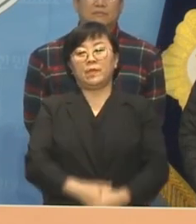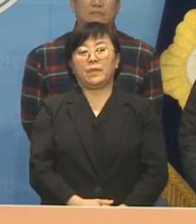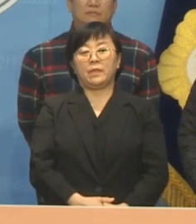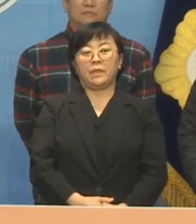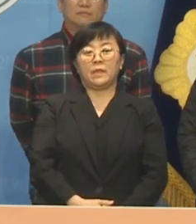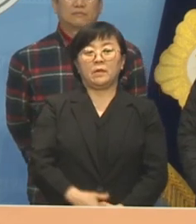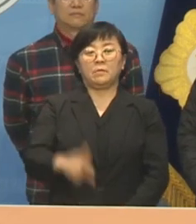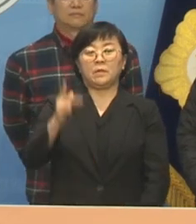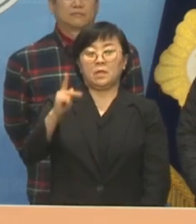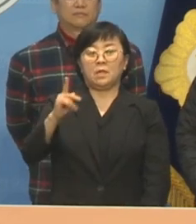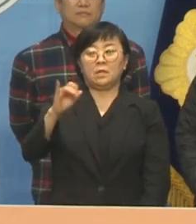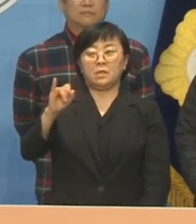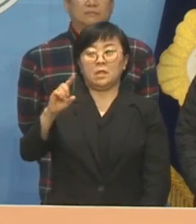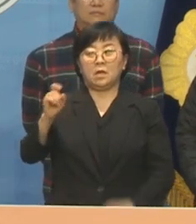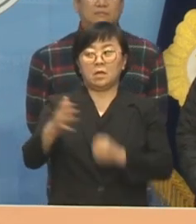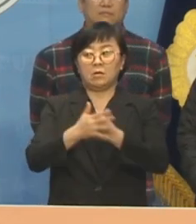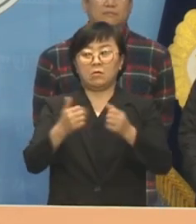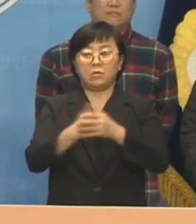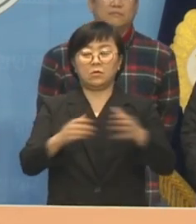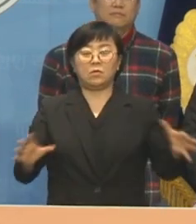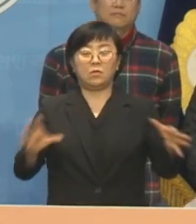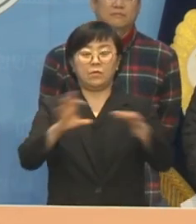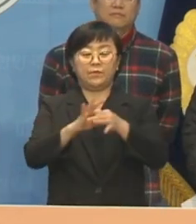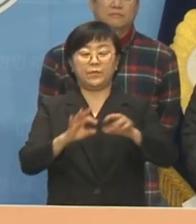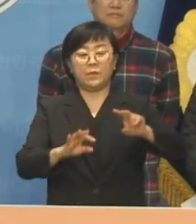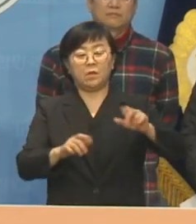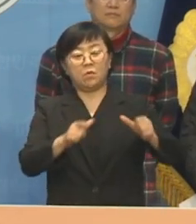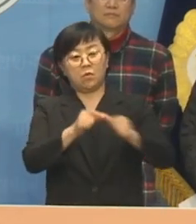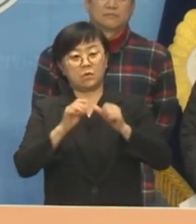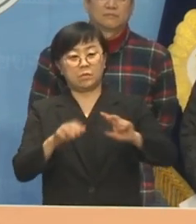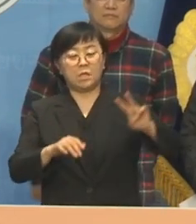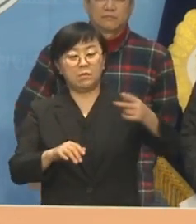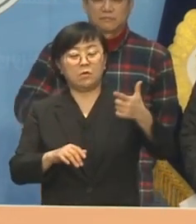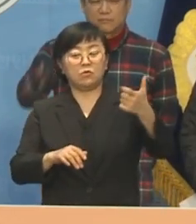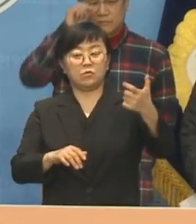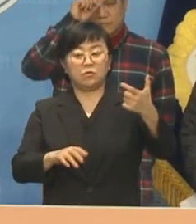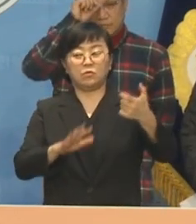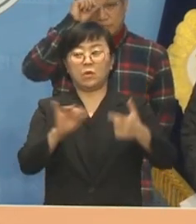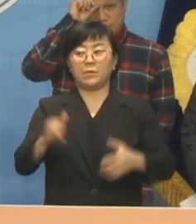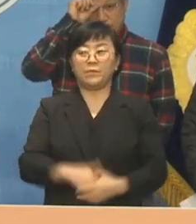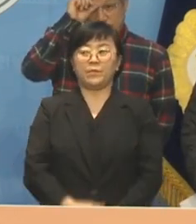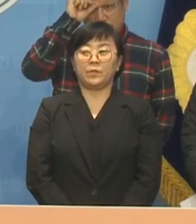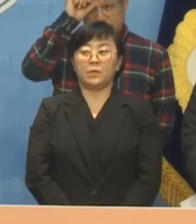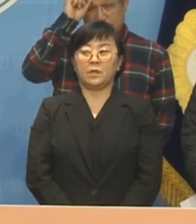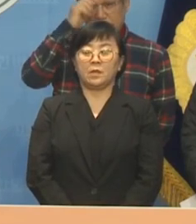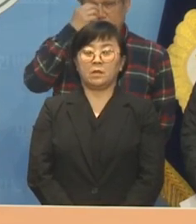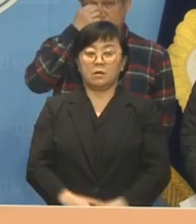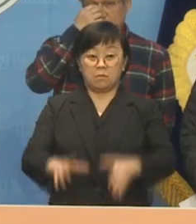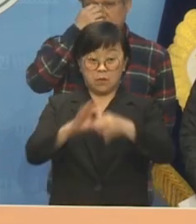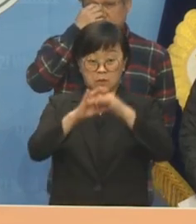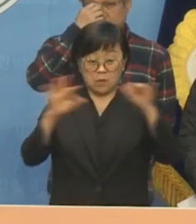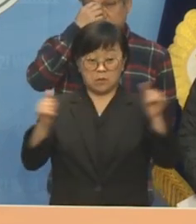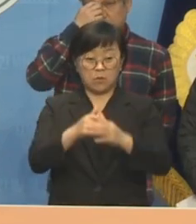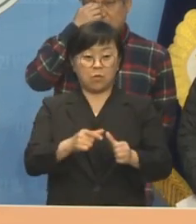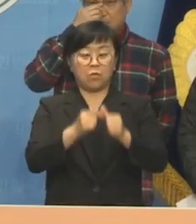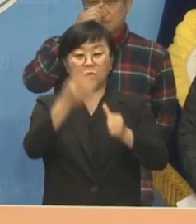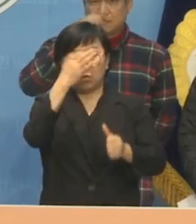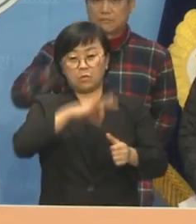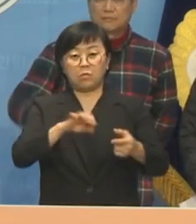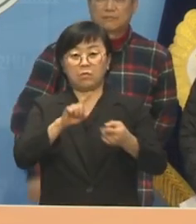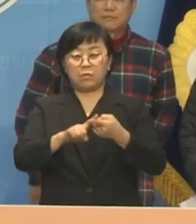각지 KDI 소속 기관을 다 합쳐도 고용원은 266명에 불과합니다. KD 관계자도 고용 효과에